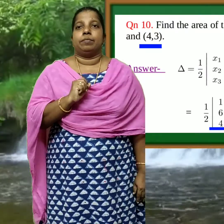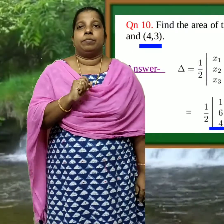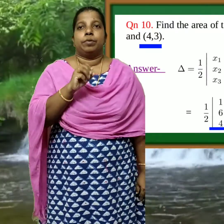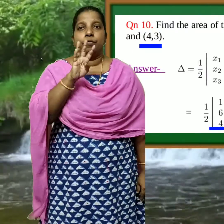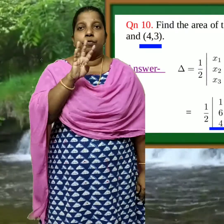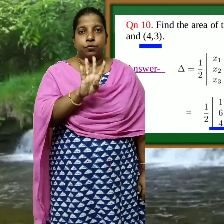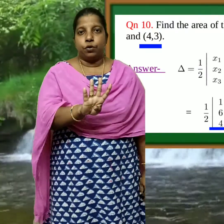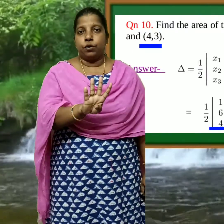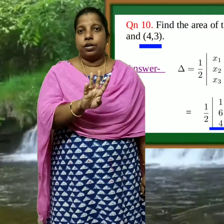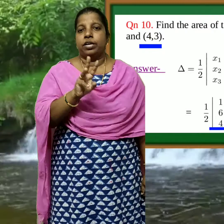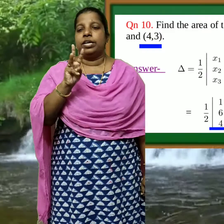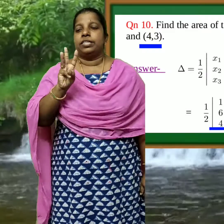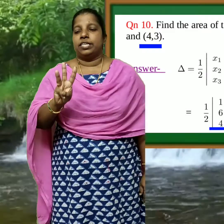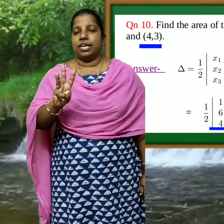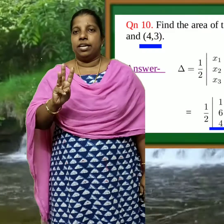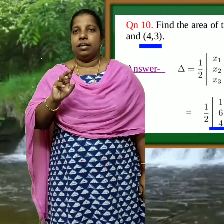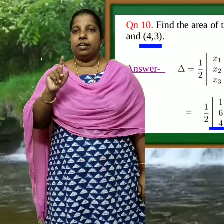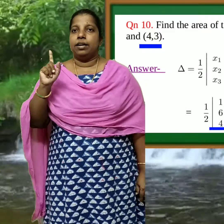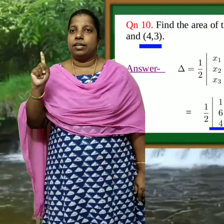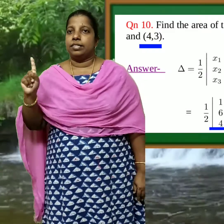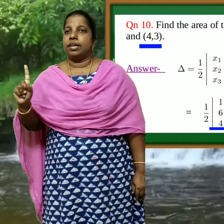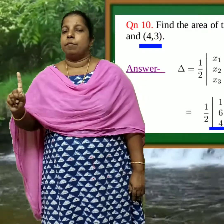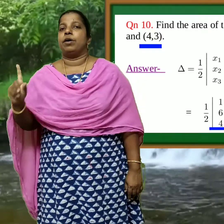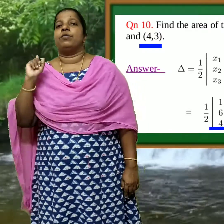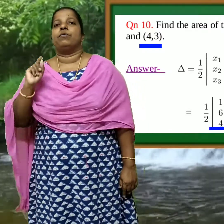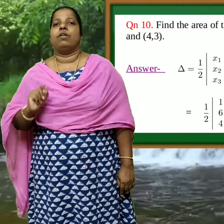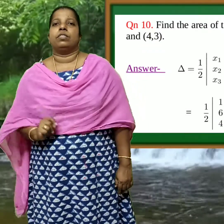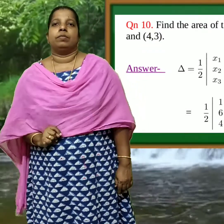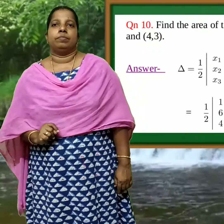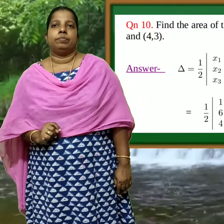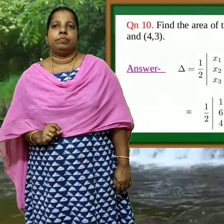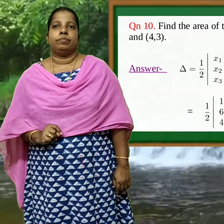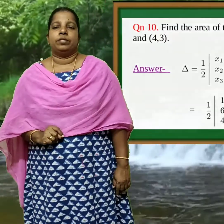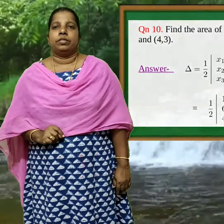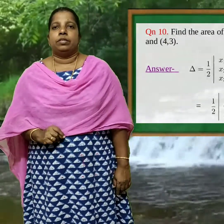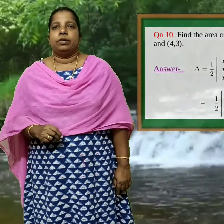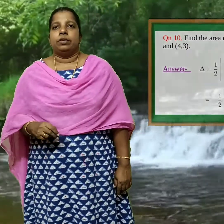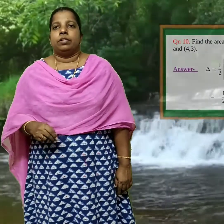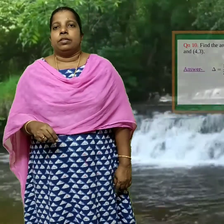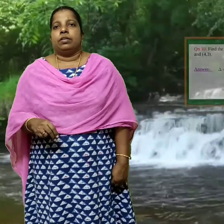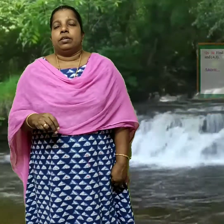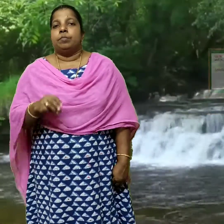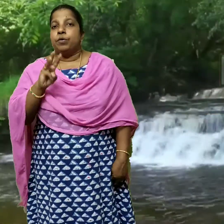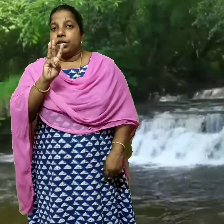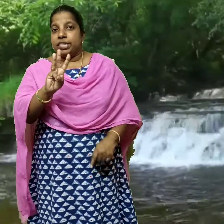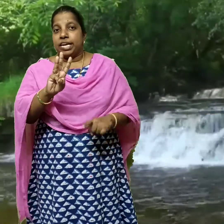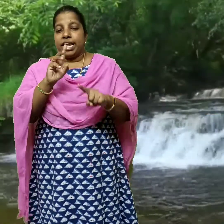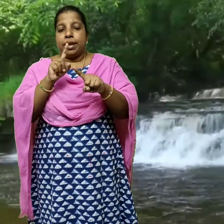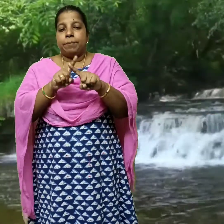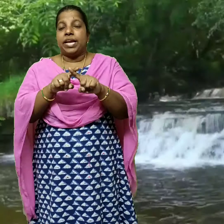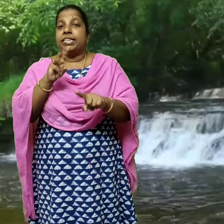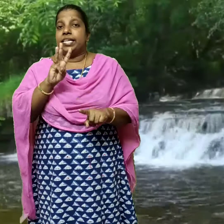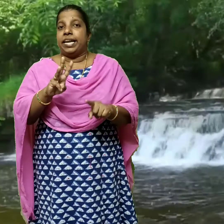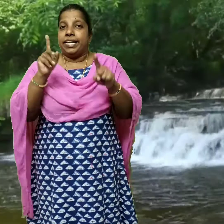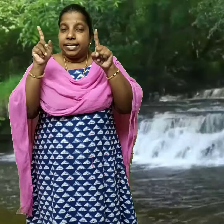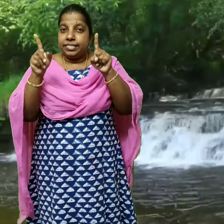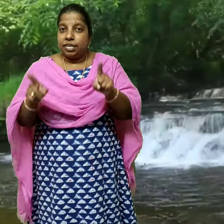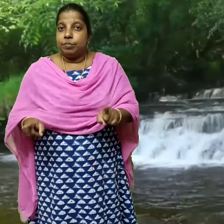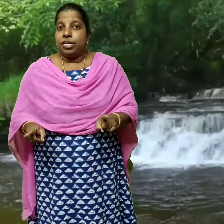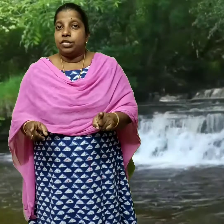നോക്കണം. അതിൽ നിന്ന് വില കൊടുക്കാം. ദാറ്റ് ഈസ് 4 3 1. ഒരു 3/3